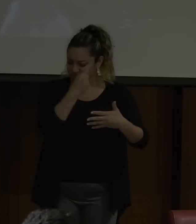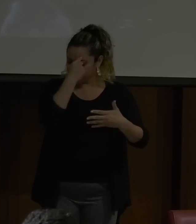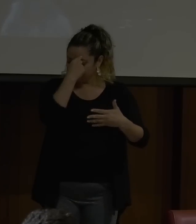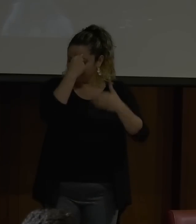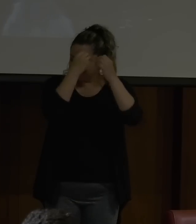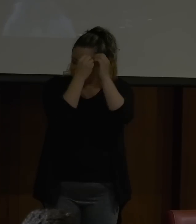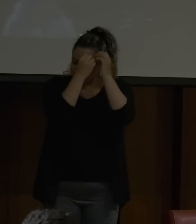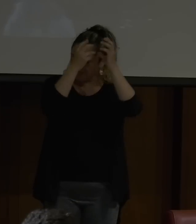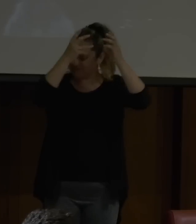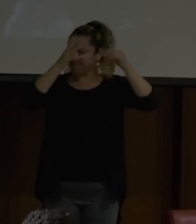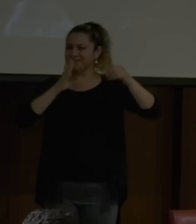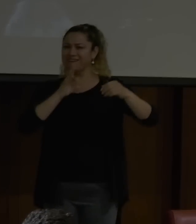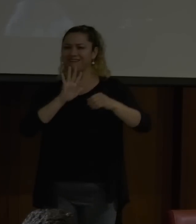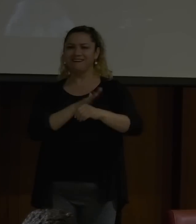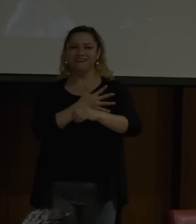inspiración.